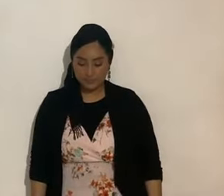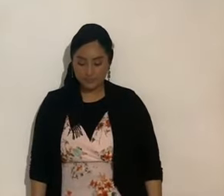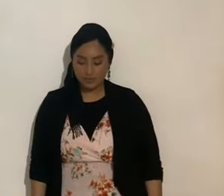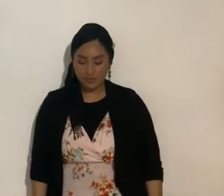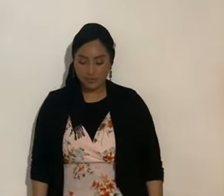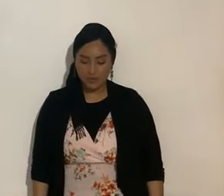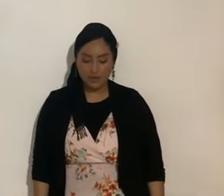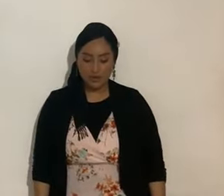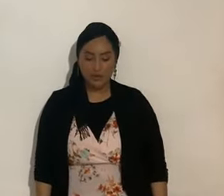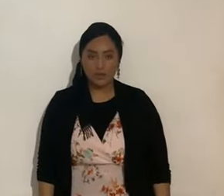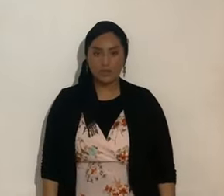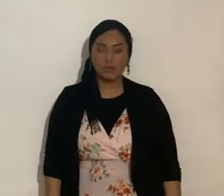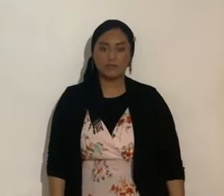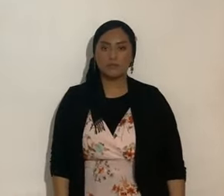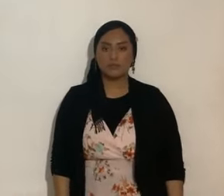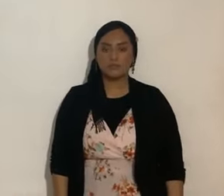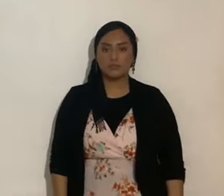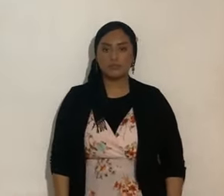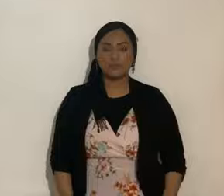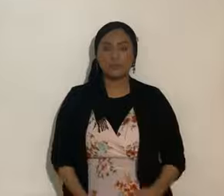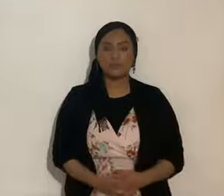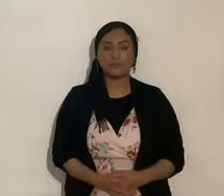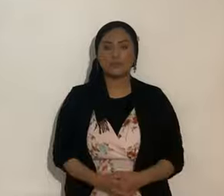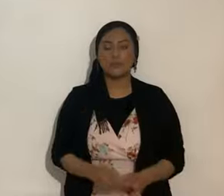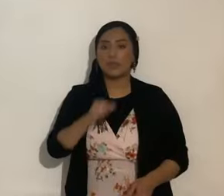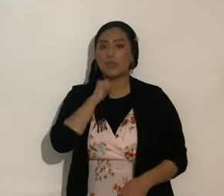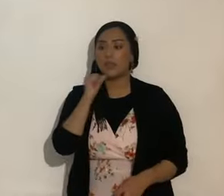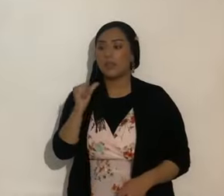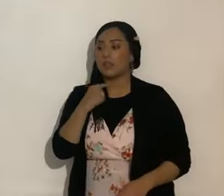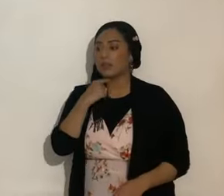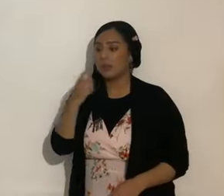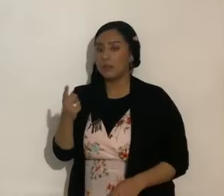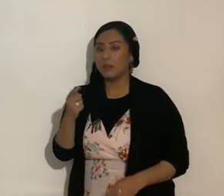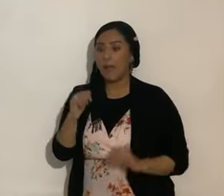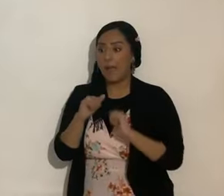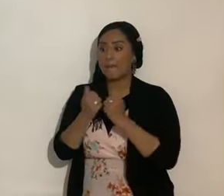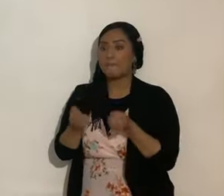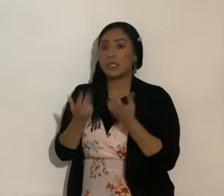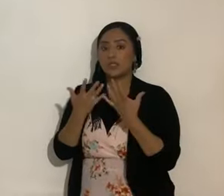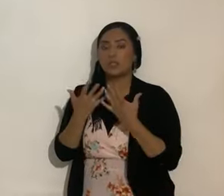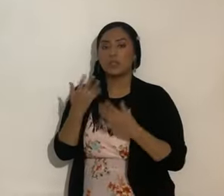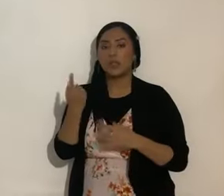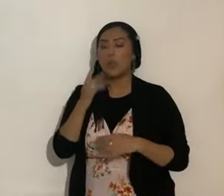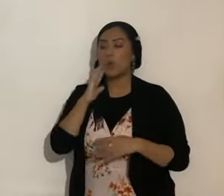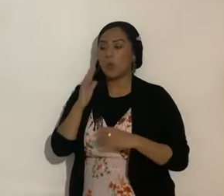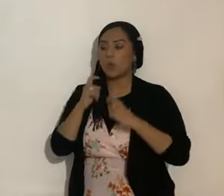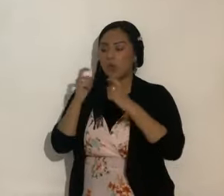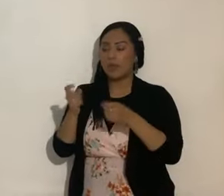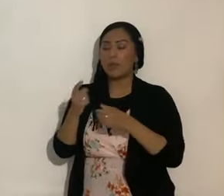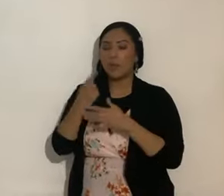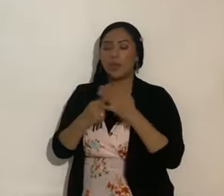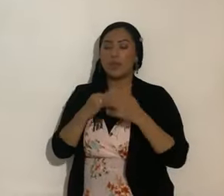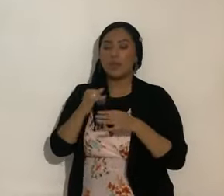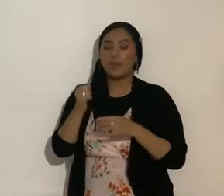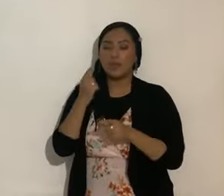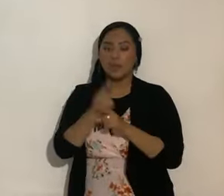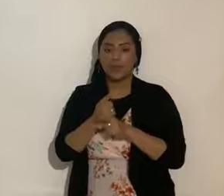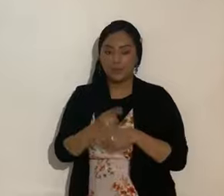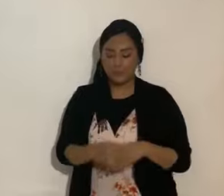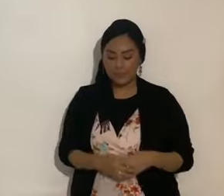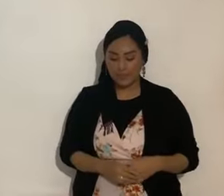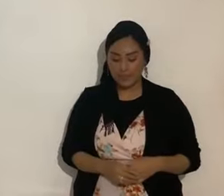importantísima. No por una paga definida, sino por lo que fuera justo. Es decir, no les dijo que les voy a dar un denario, sino por lo que